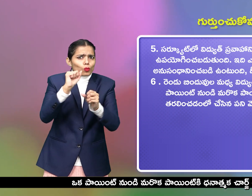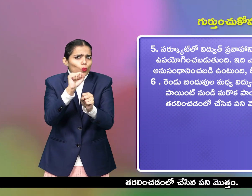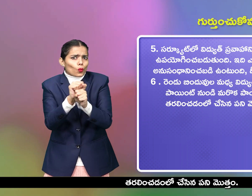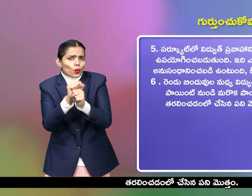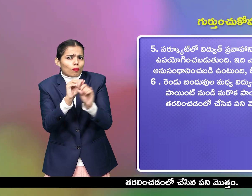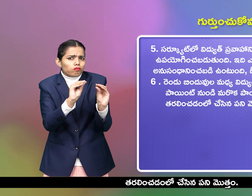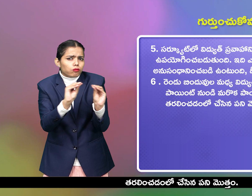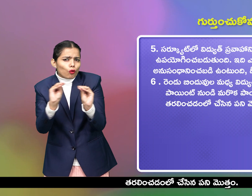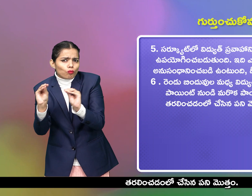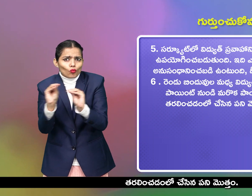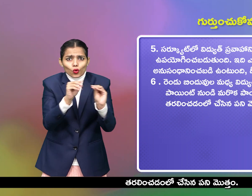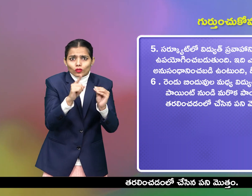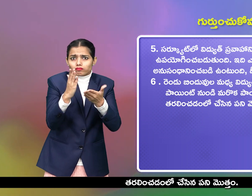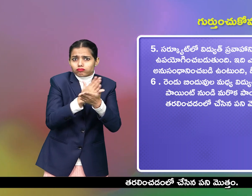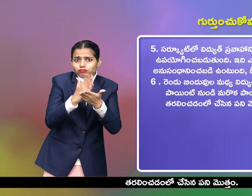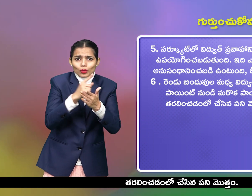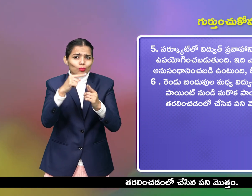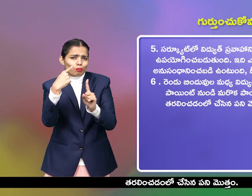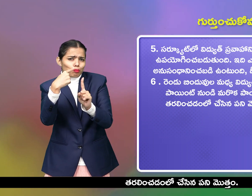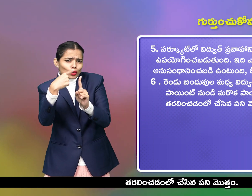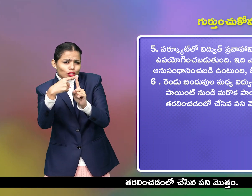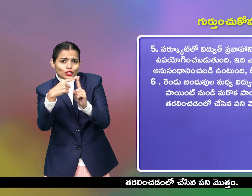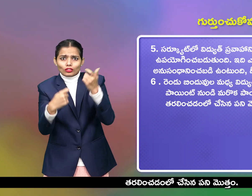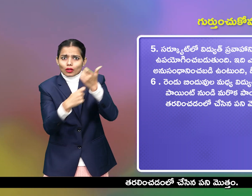యూనిట్గా తరలించడంలో చేసిన పని మొత్తం.